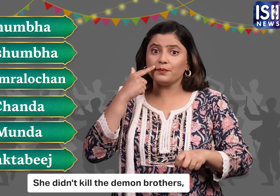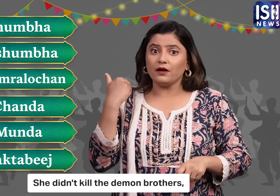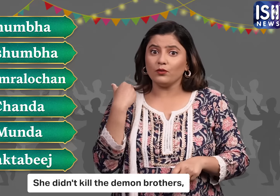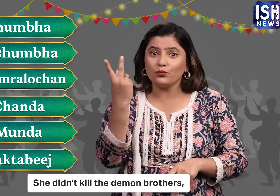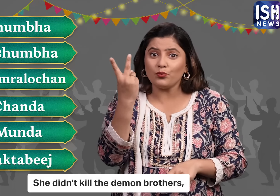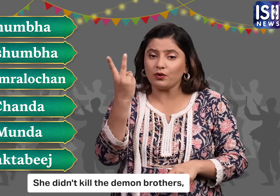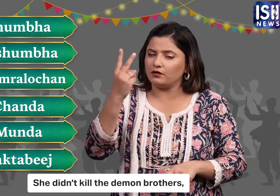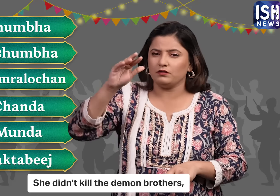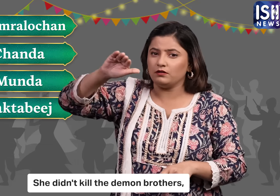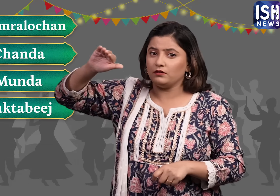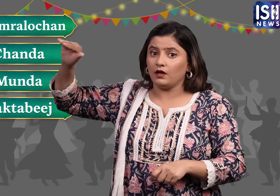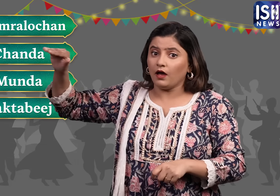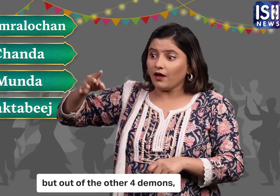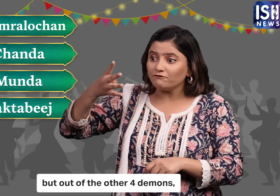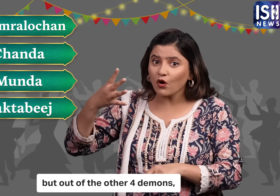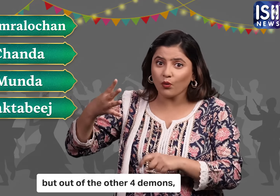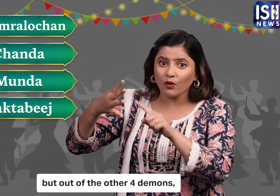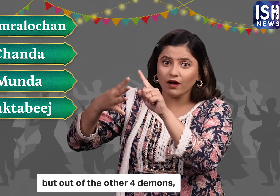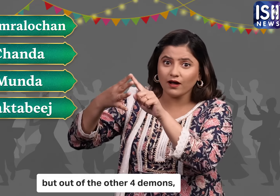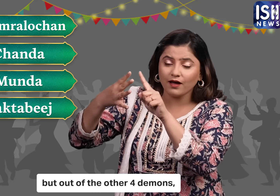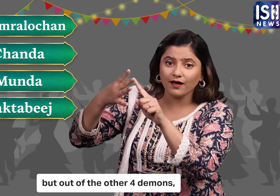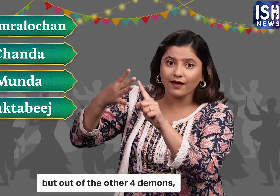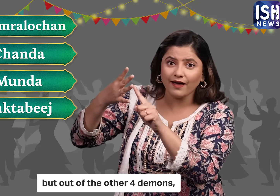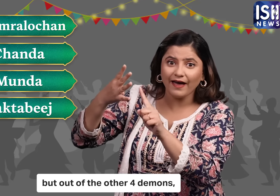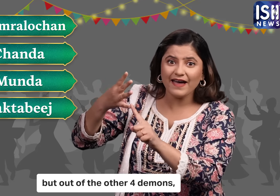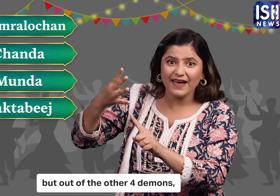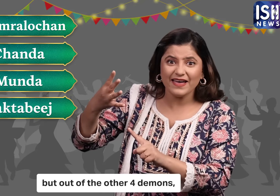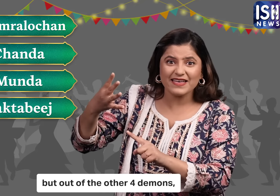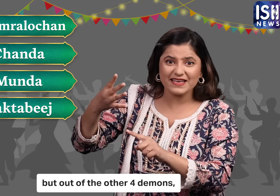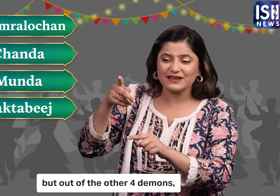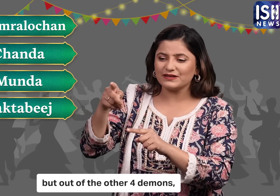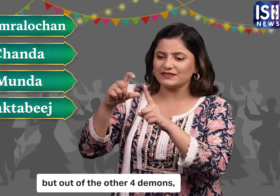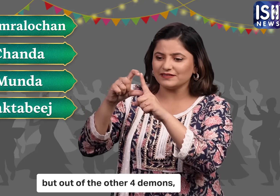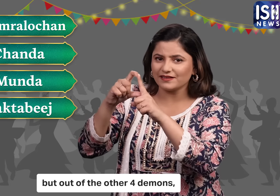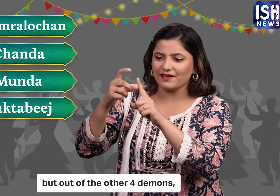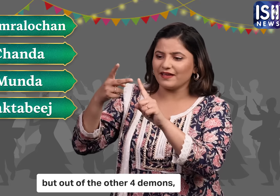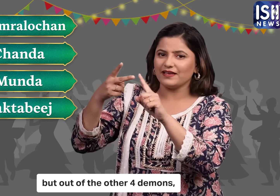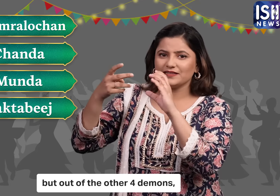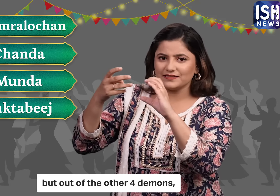नहीं मारा, लेकिन अन्य 4 राक्षसों में से